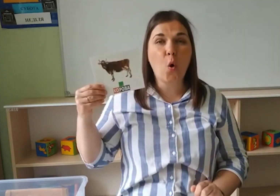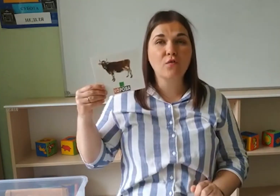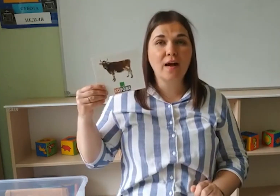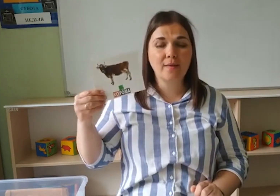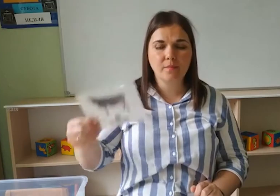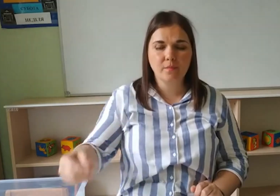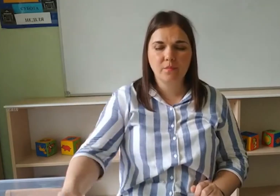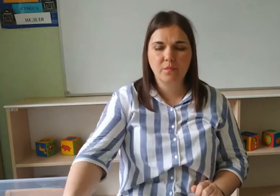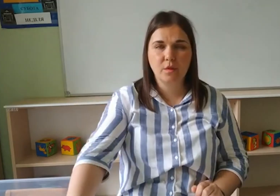корова.